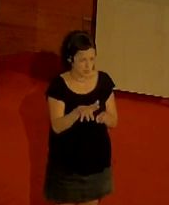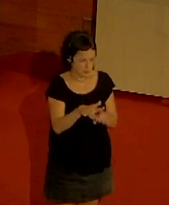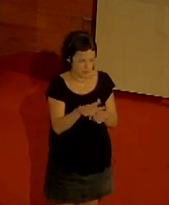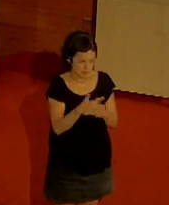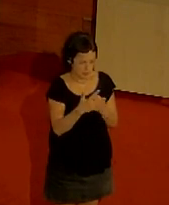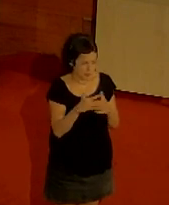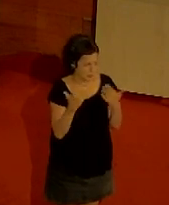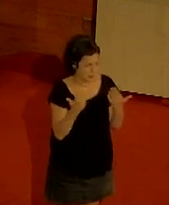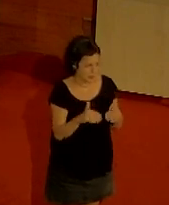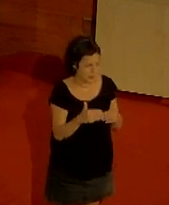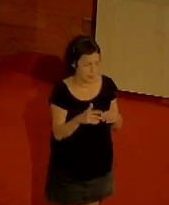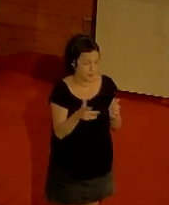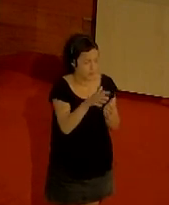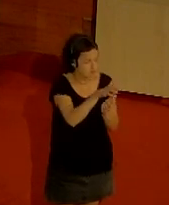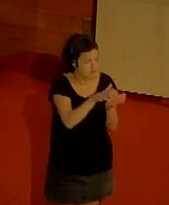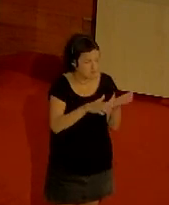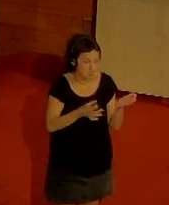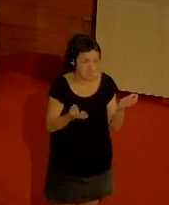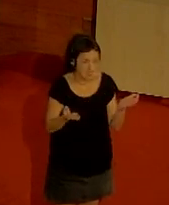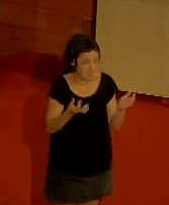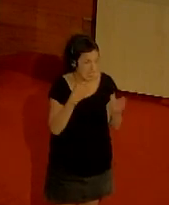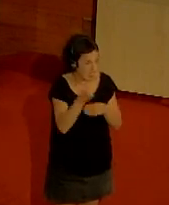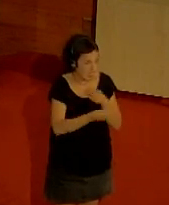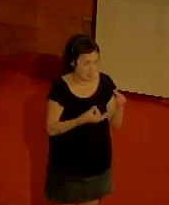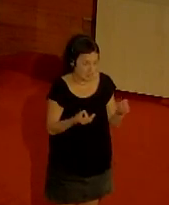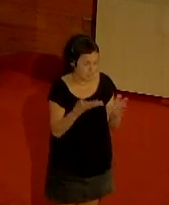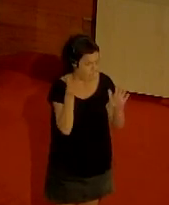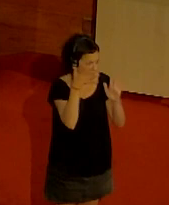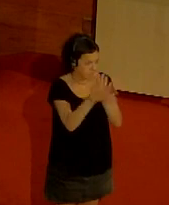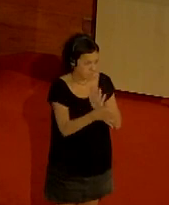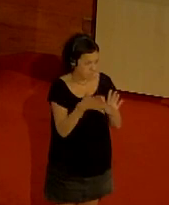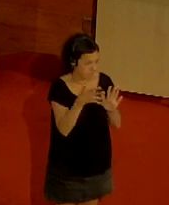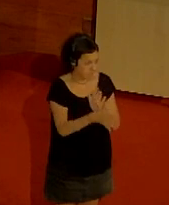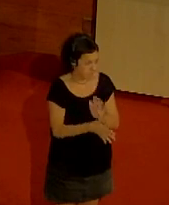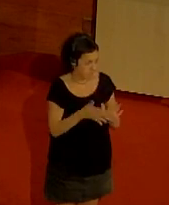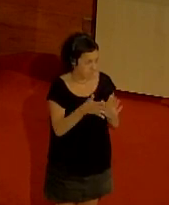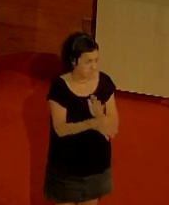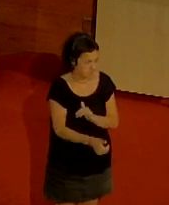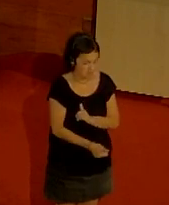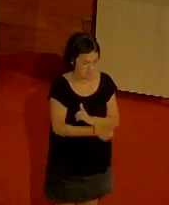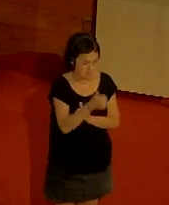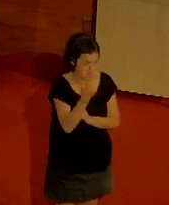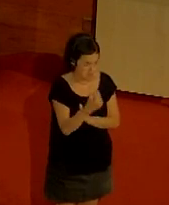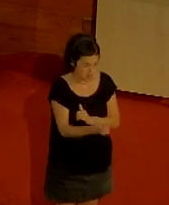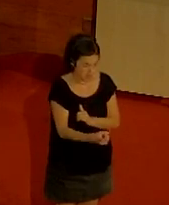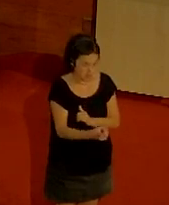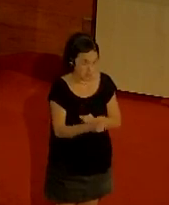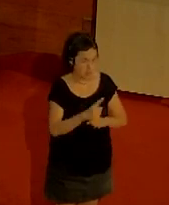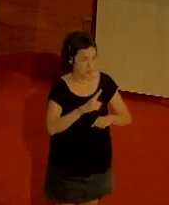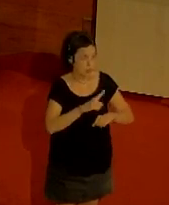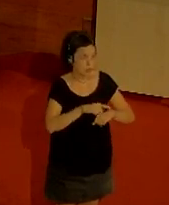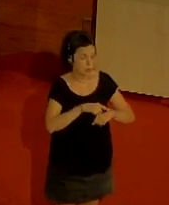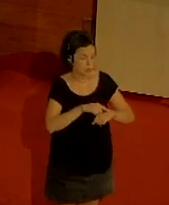reportaje lo que hacía simplemente era describir, no hacía falta ir más allá, ¿no? Y al cabo de un tiempo, al